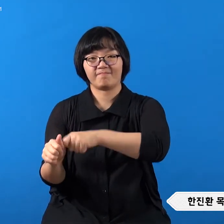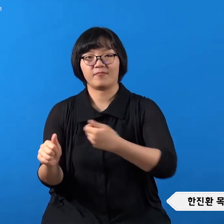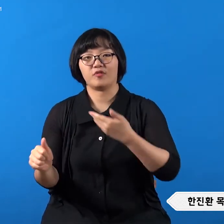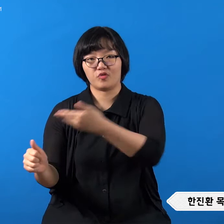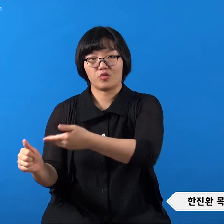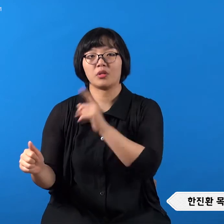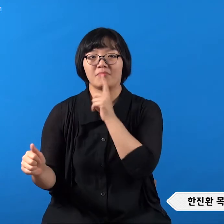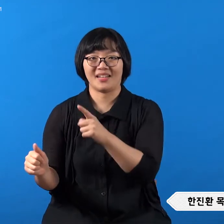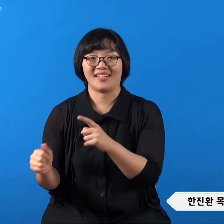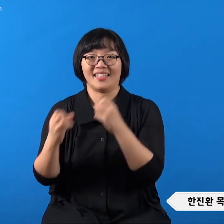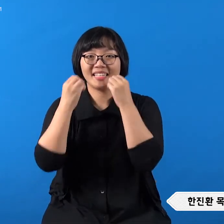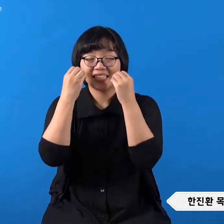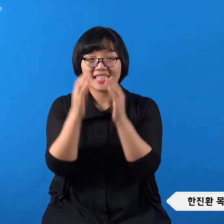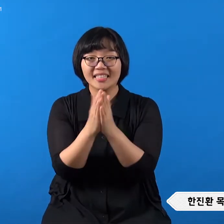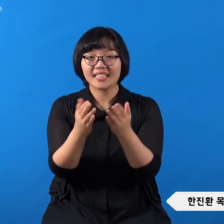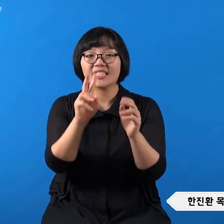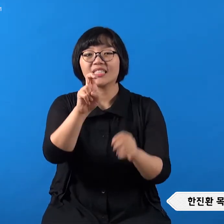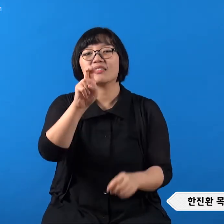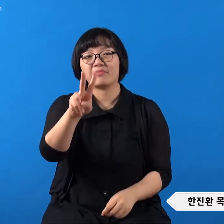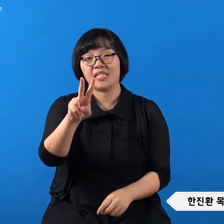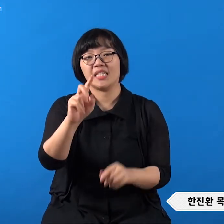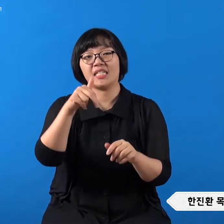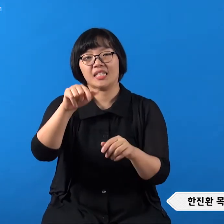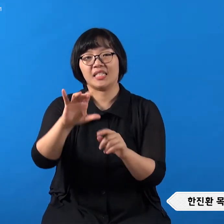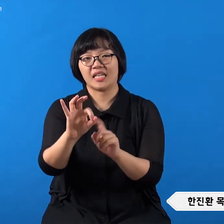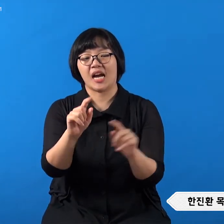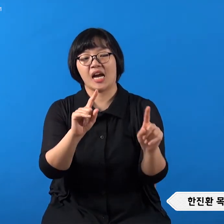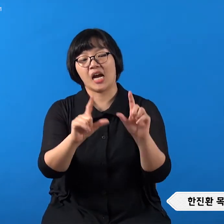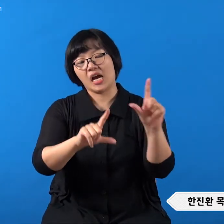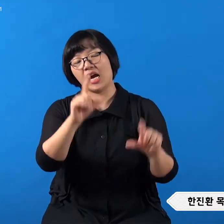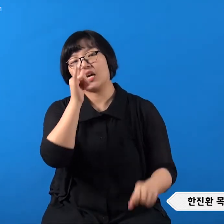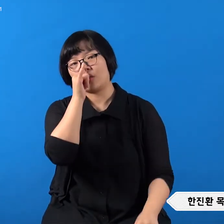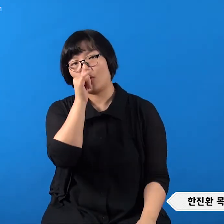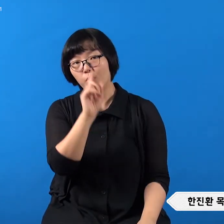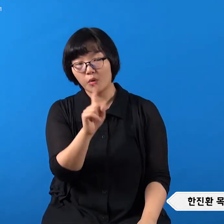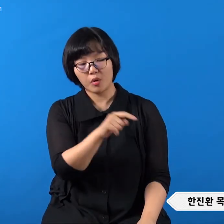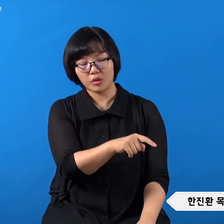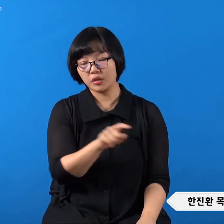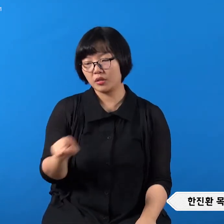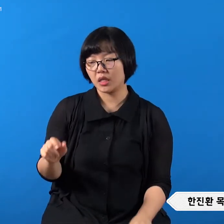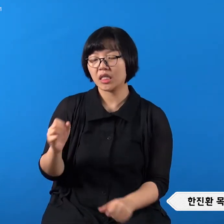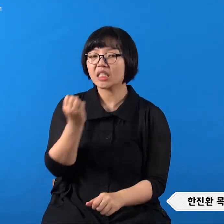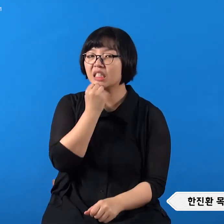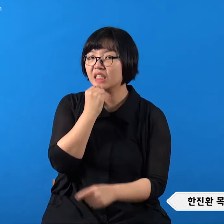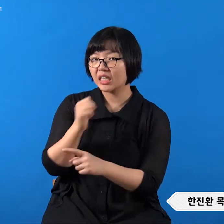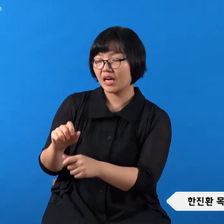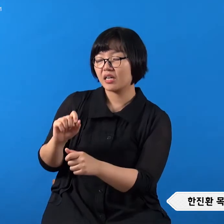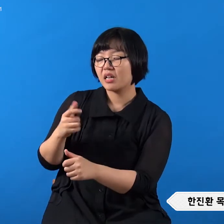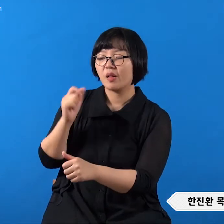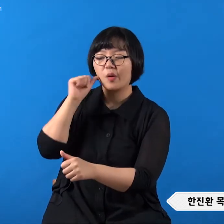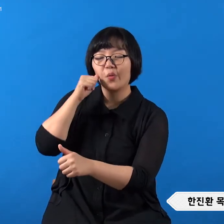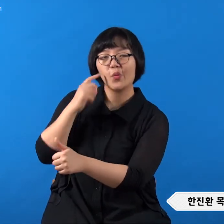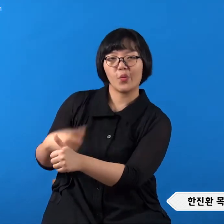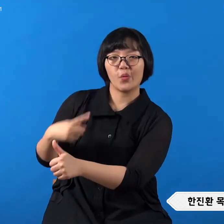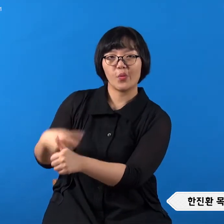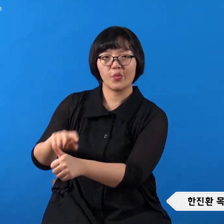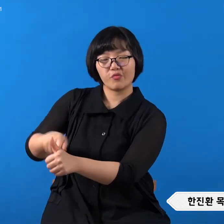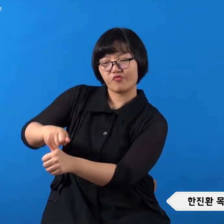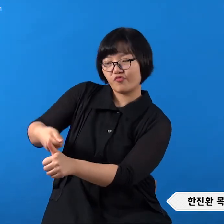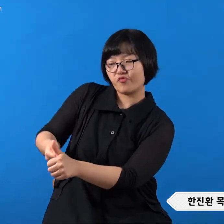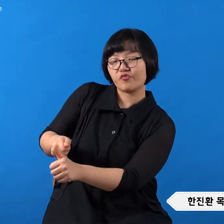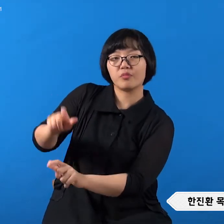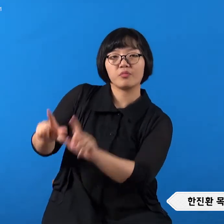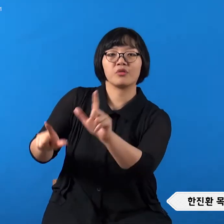창세기 21장을 보면 그런 장면이 나옵니다. 이스마엘이 이삭을 희롱을 하고 못살게 구는 장면이